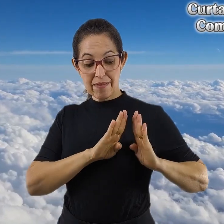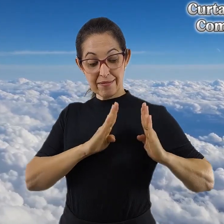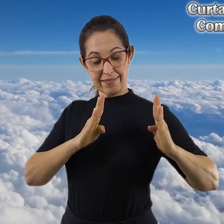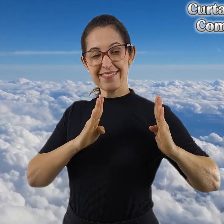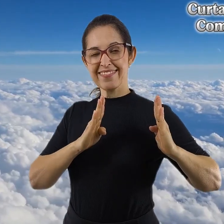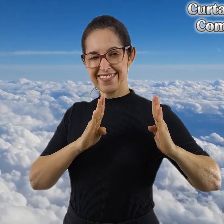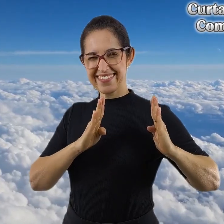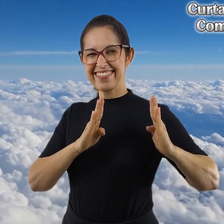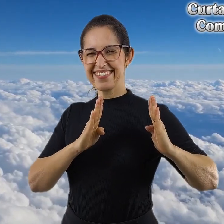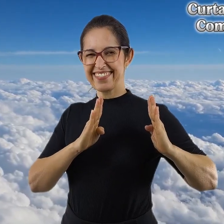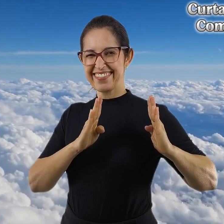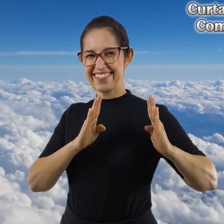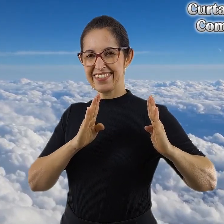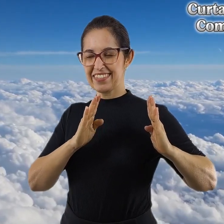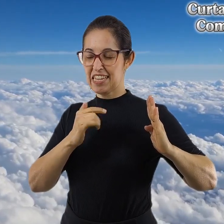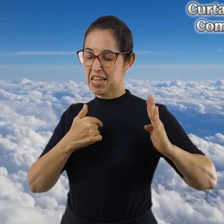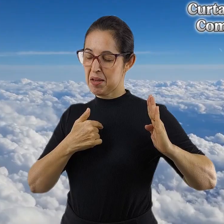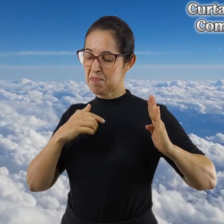Se abrir,